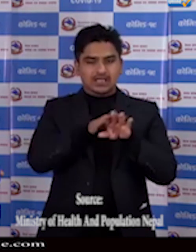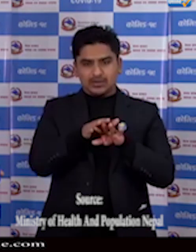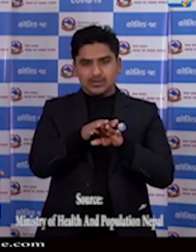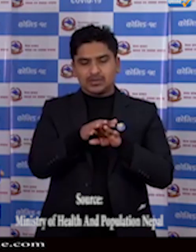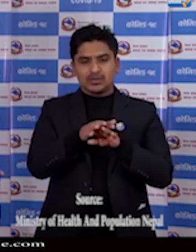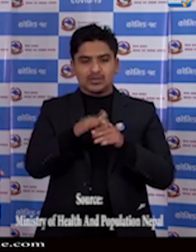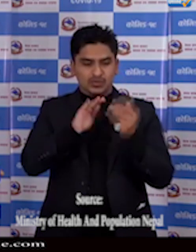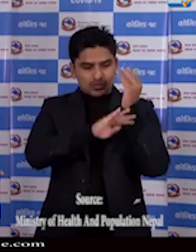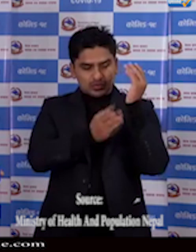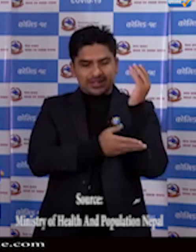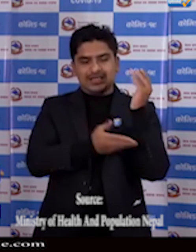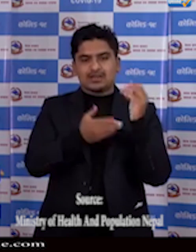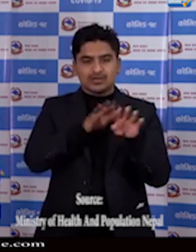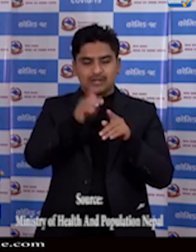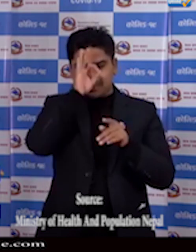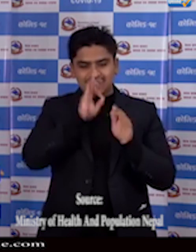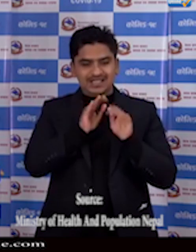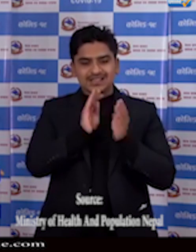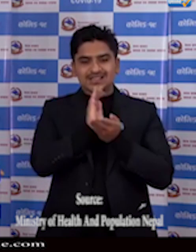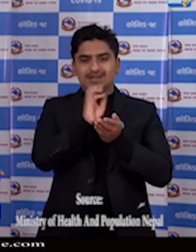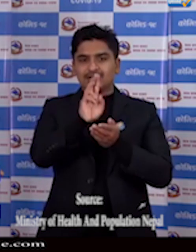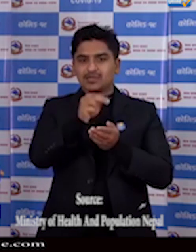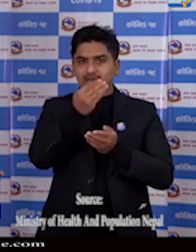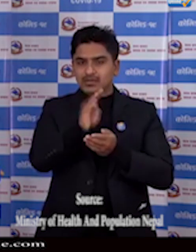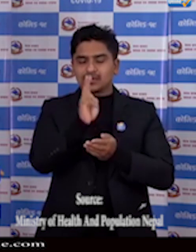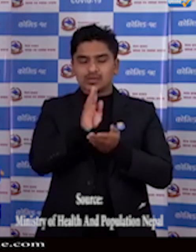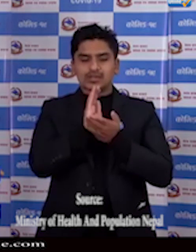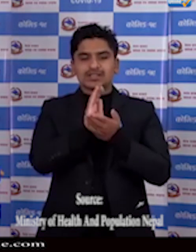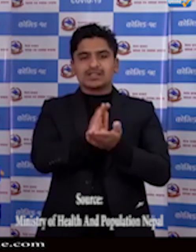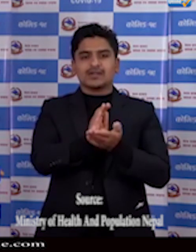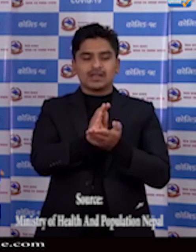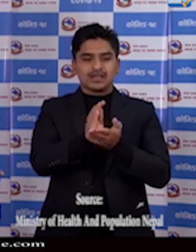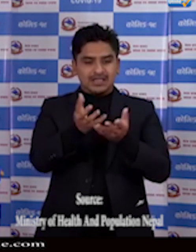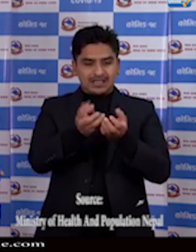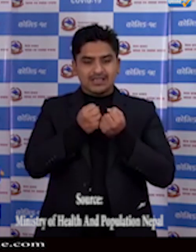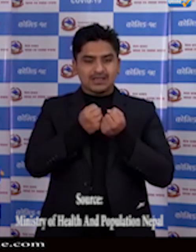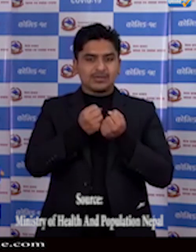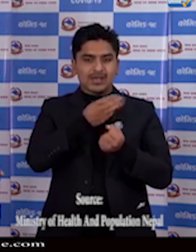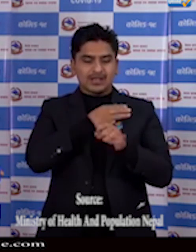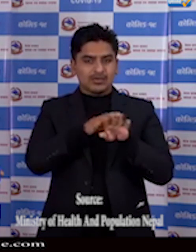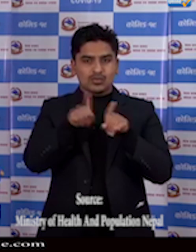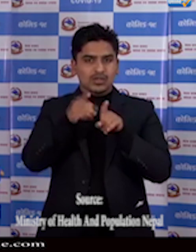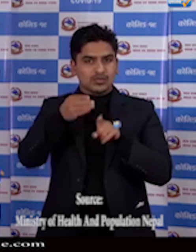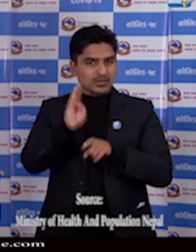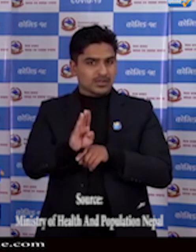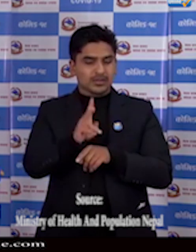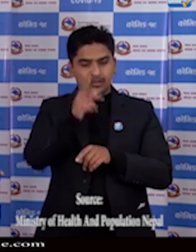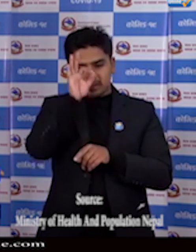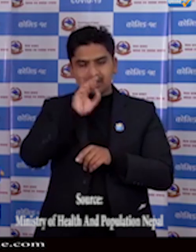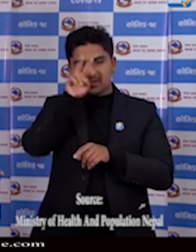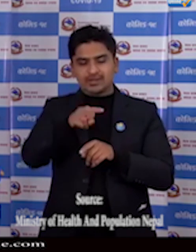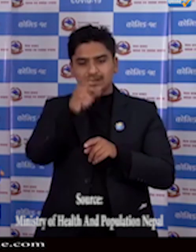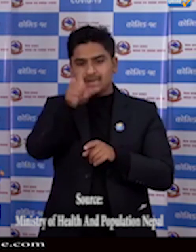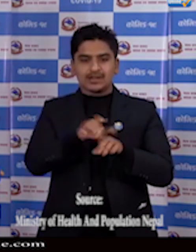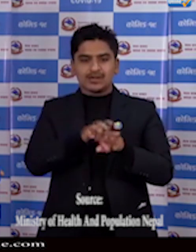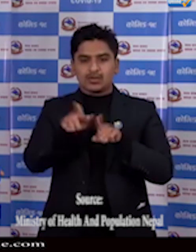जो विशेष सेवा उहाँहरूलाई दिनुपर्ने हुन्छ, त्यस्तो सेवा लिइराखेका व्यक्तिहरू पनि हुनुहुन्छ होला, विशेष अवस्थाका व्यक्तिहरू पनि